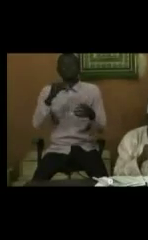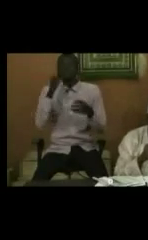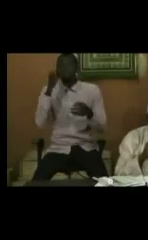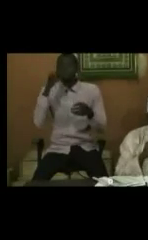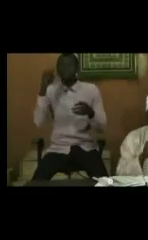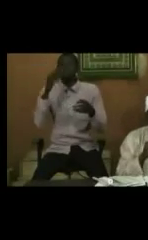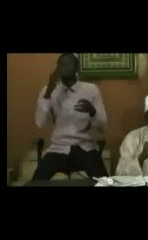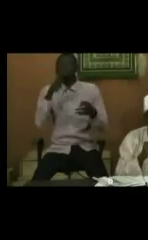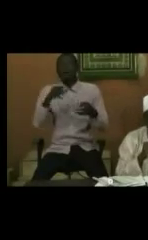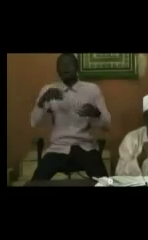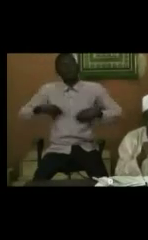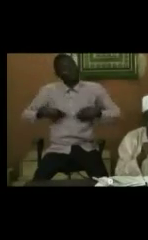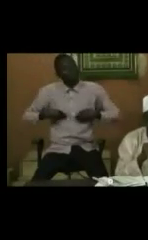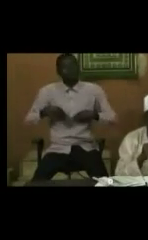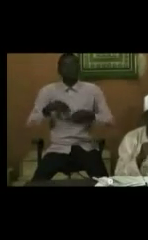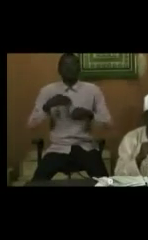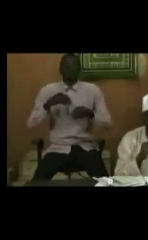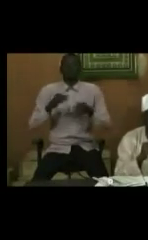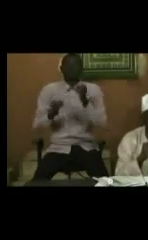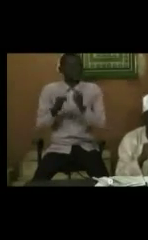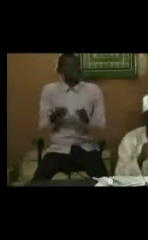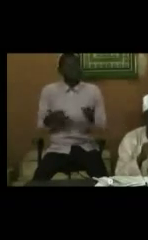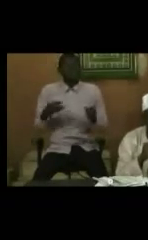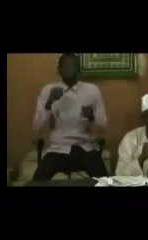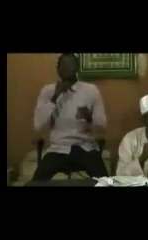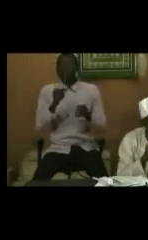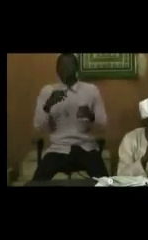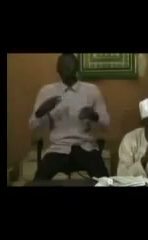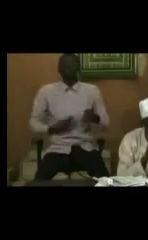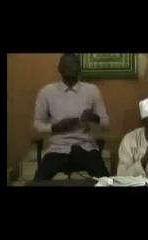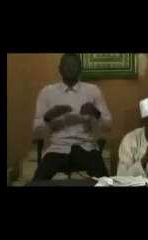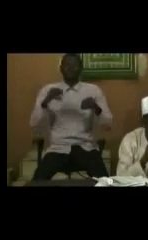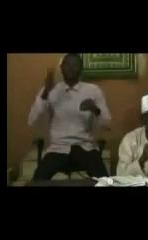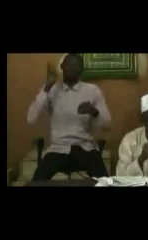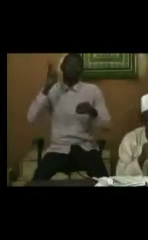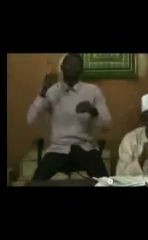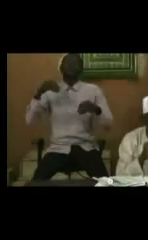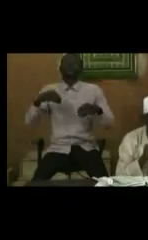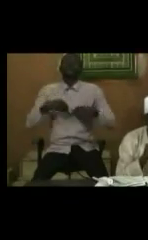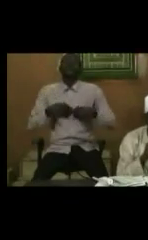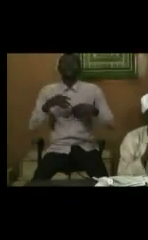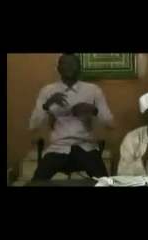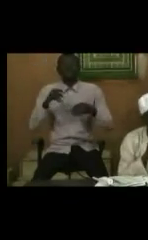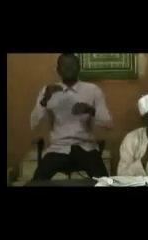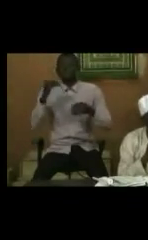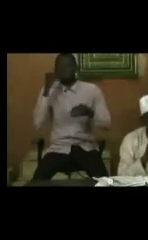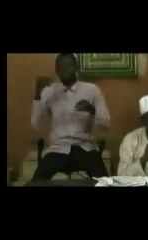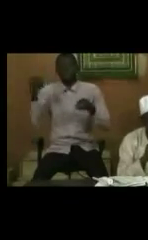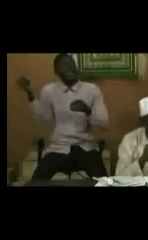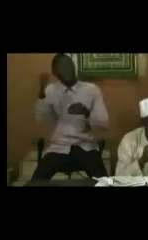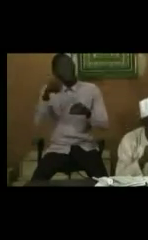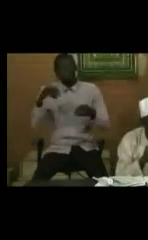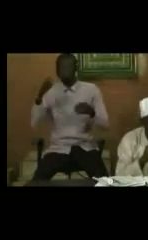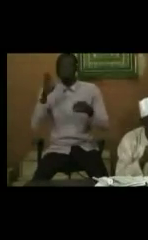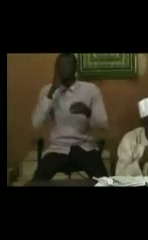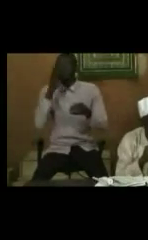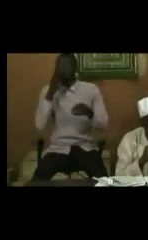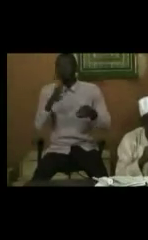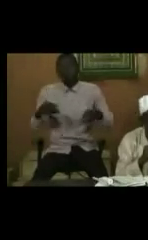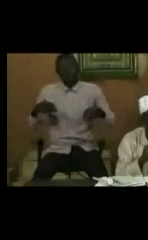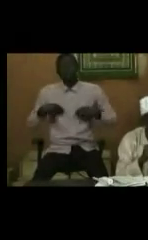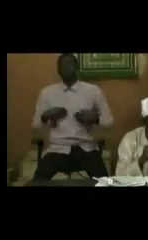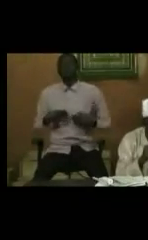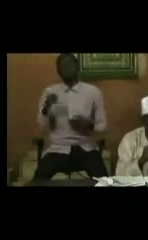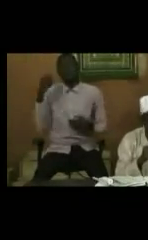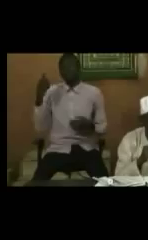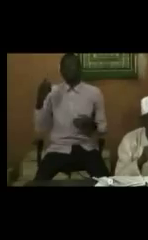etun ba mi ikun hadith yen muslim lo gba wa o wa filibad ninu akoro ta nso